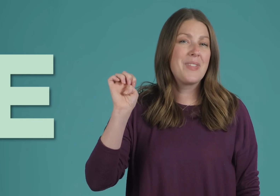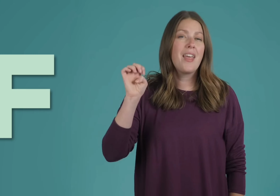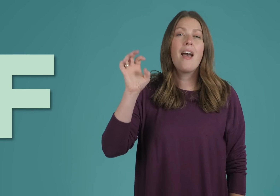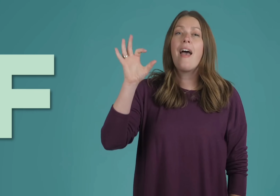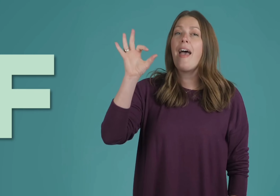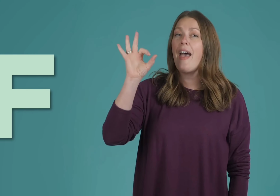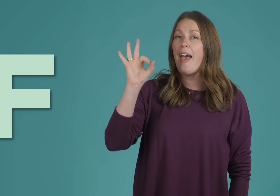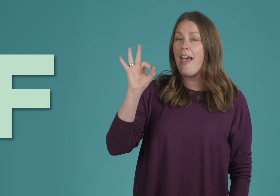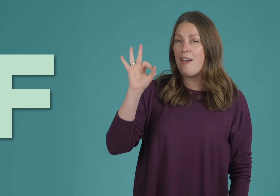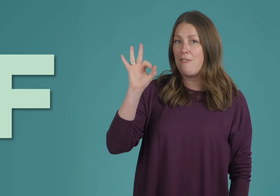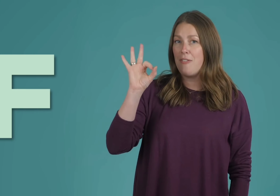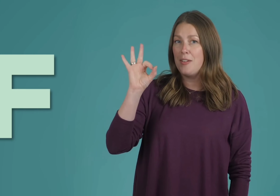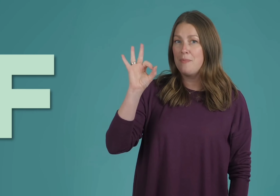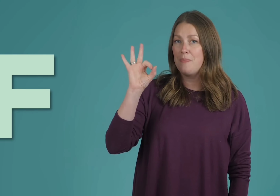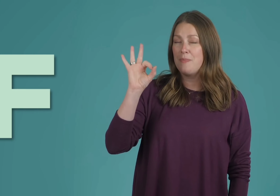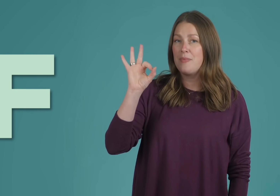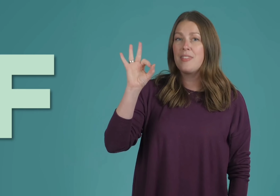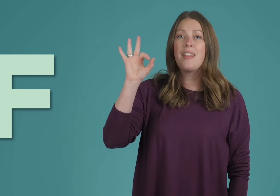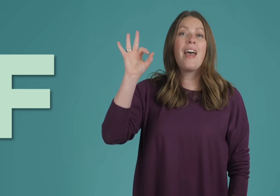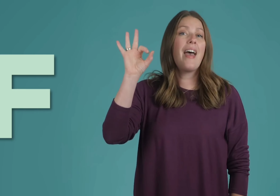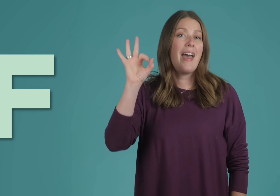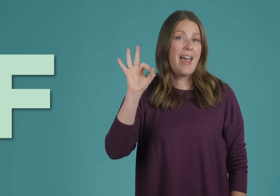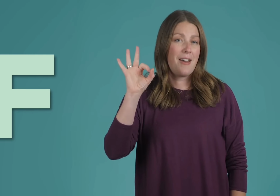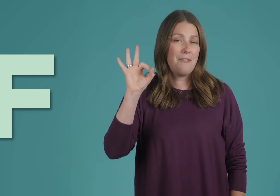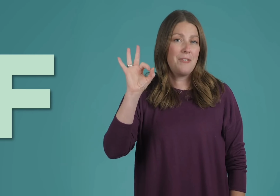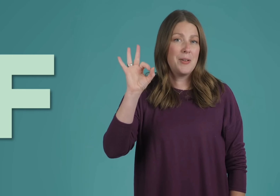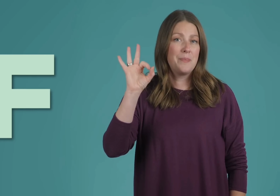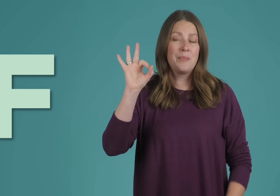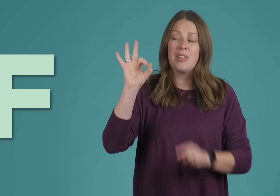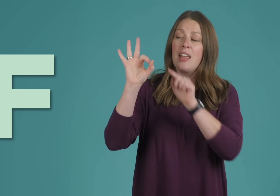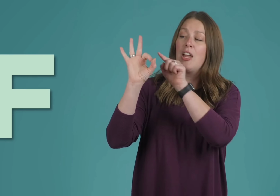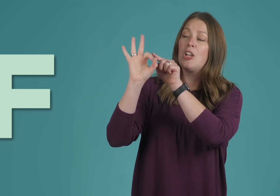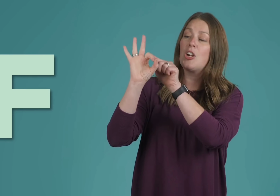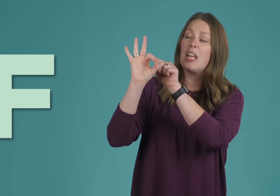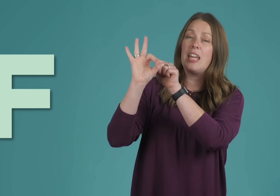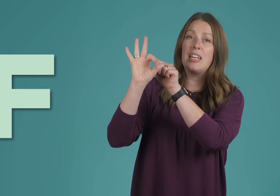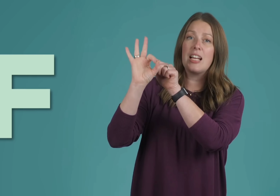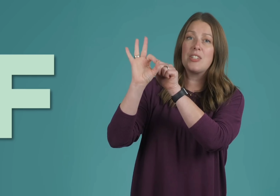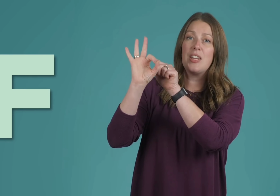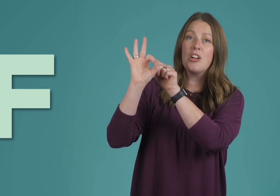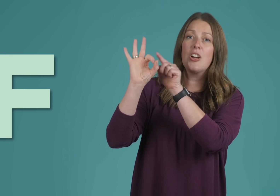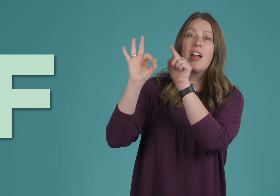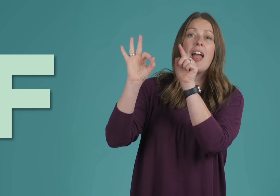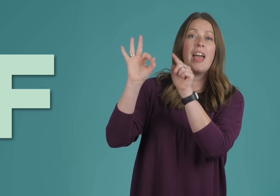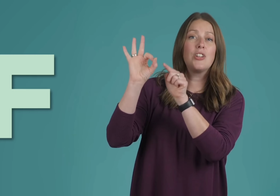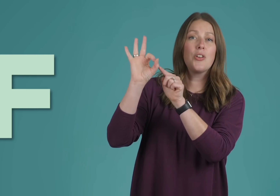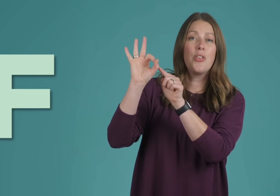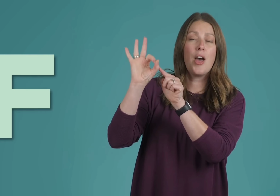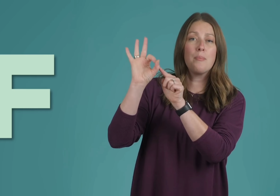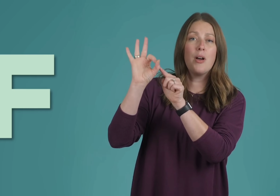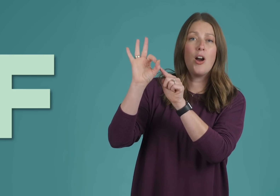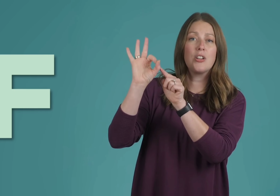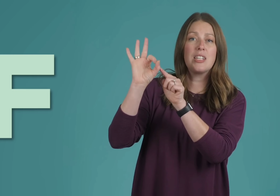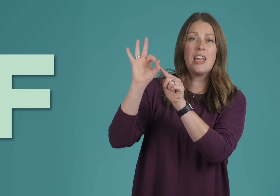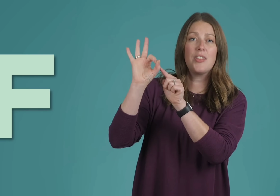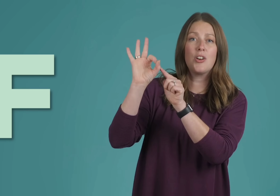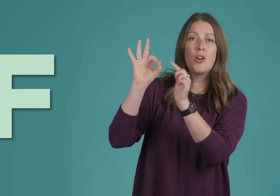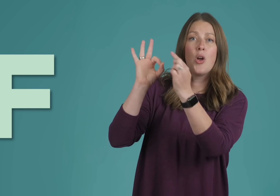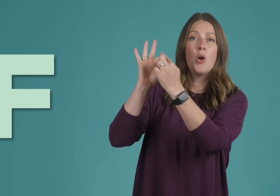E nísìnyí F. Lẹ́tà F. Ó dàbí eléyìí tí à ń ṣe nísìnyí pé clock it. Ṣẹ́rí